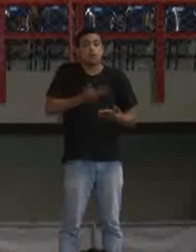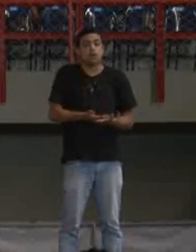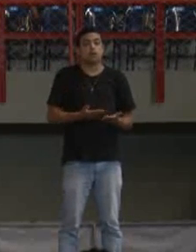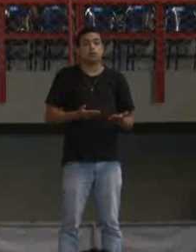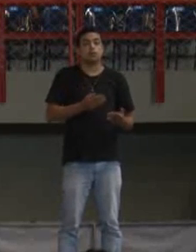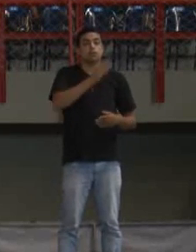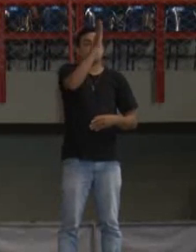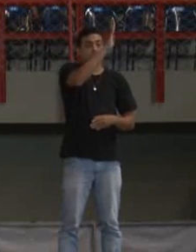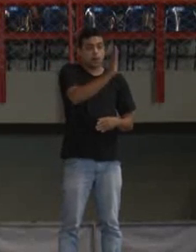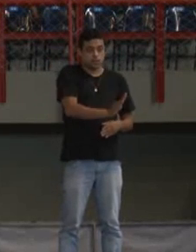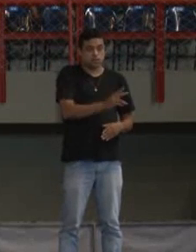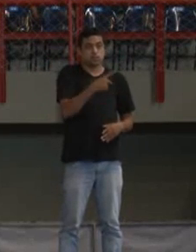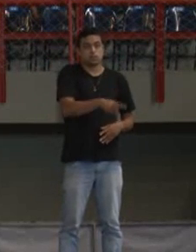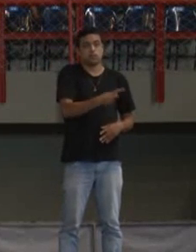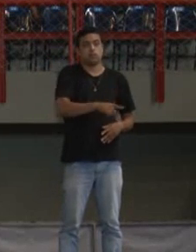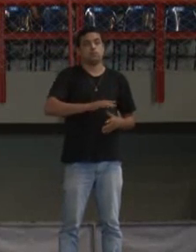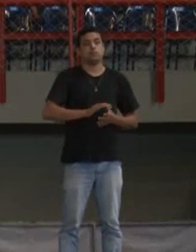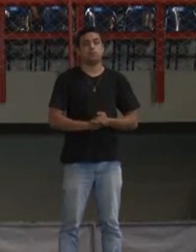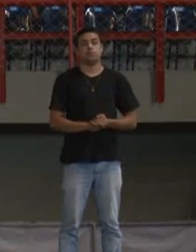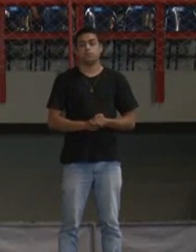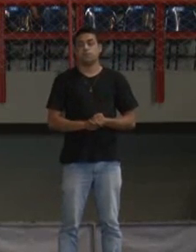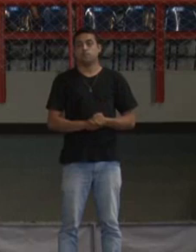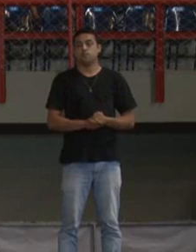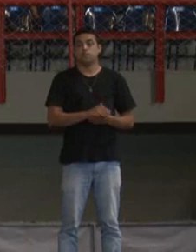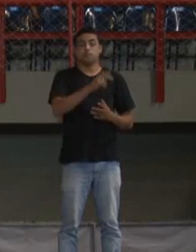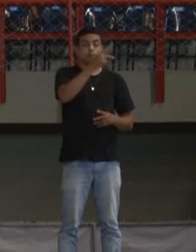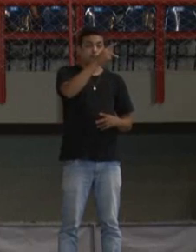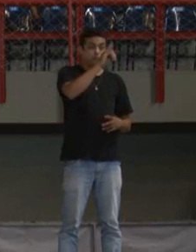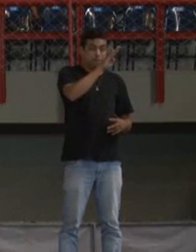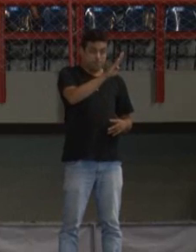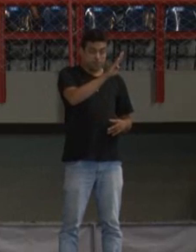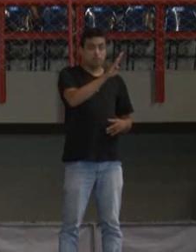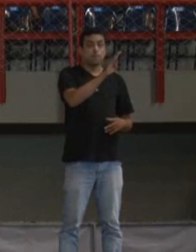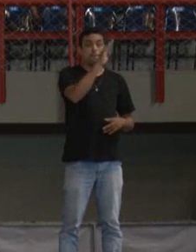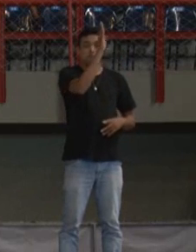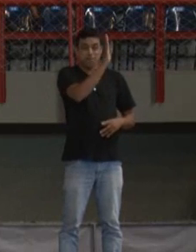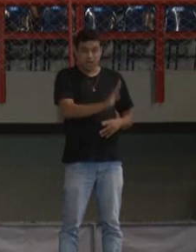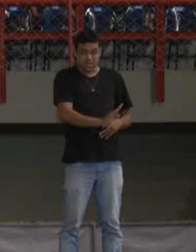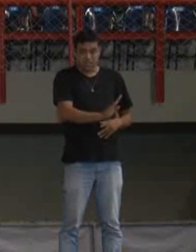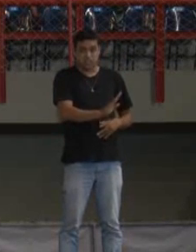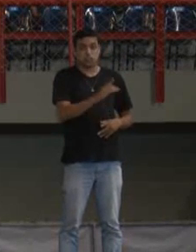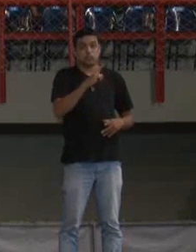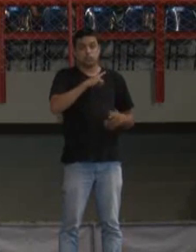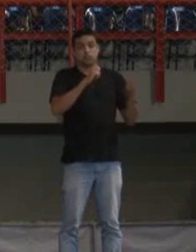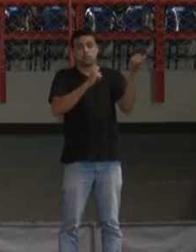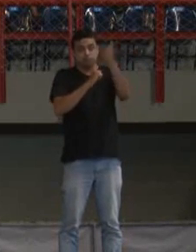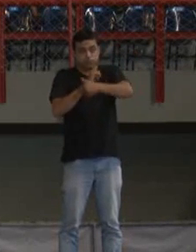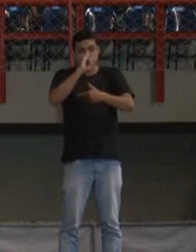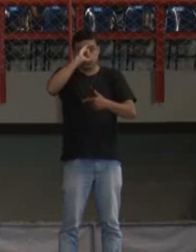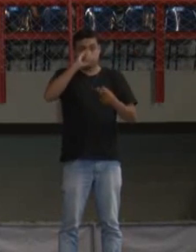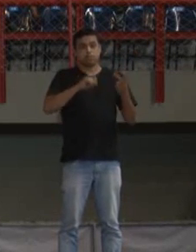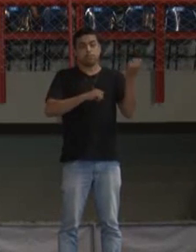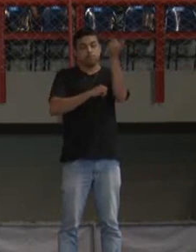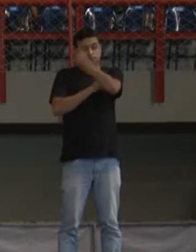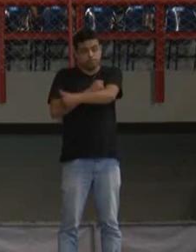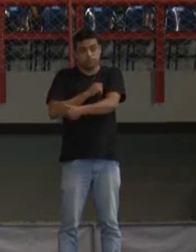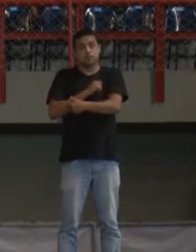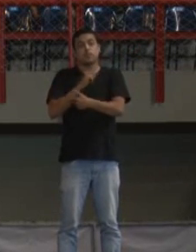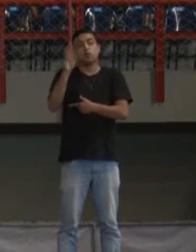surpreenda-se, Brasil. O PIB do Brasil supera o da Índia, supera o